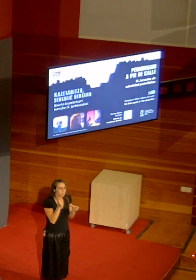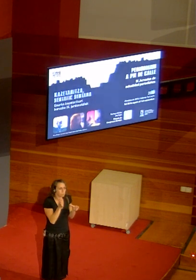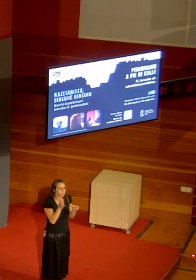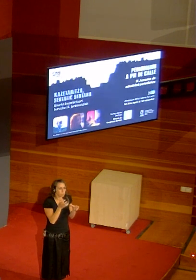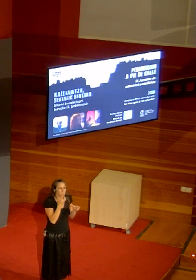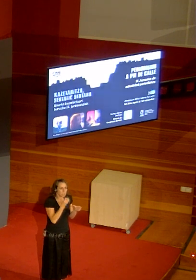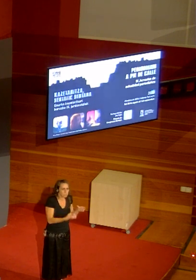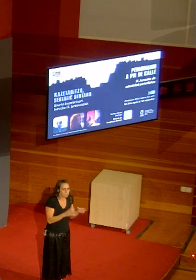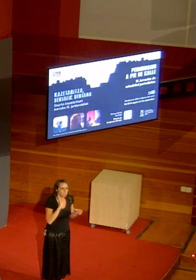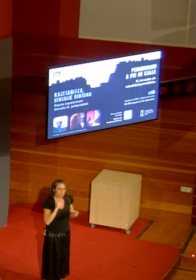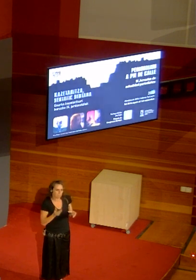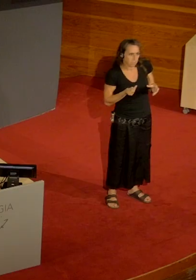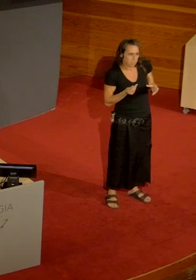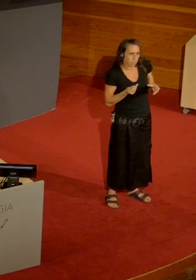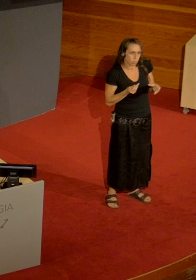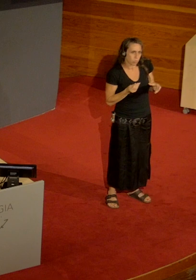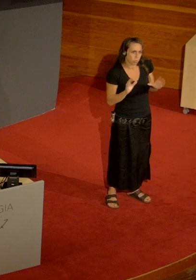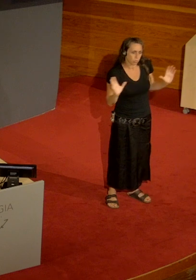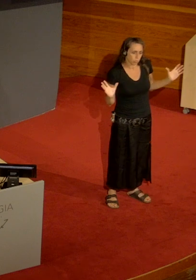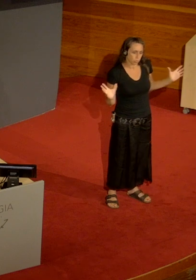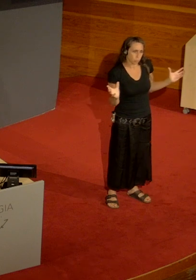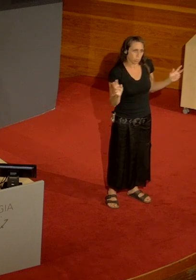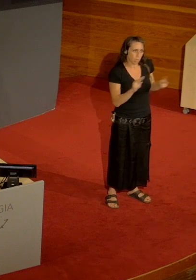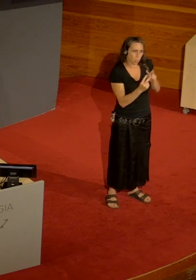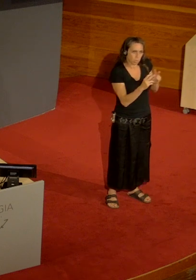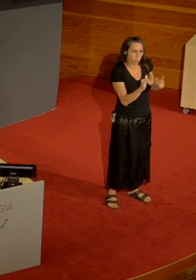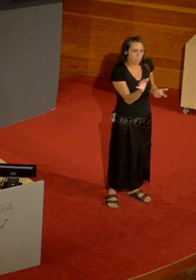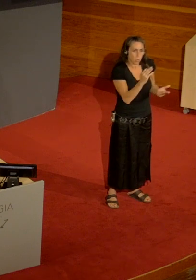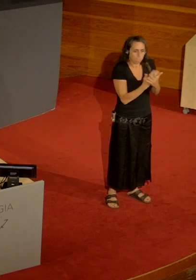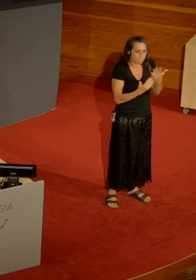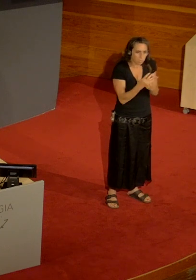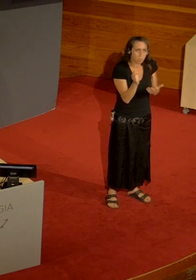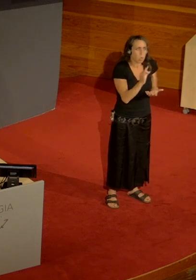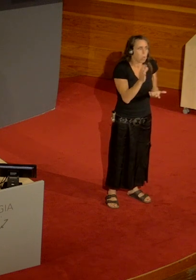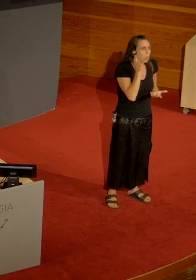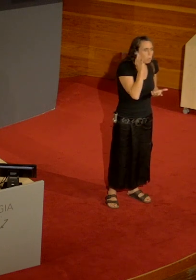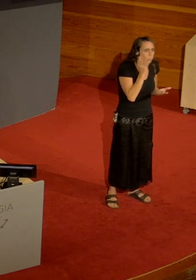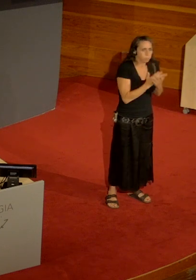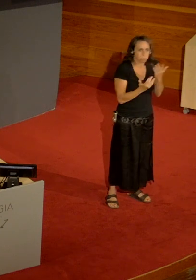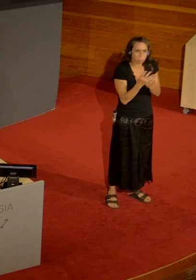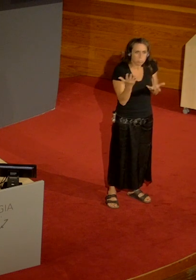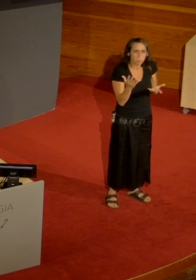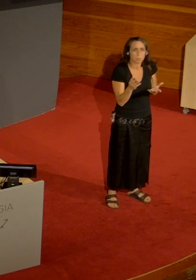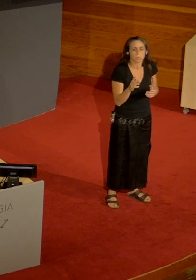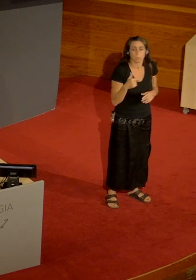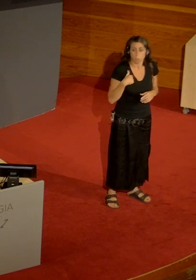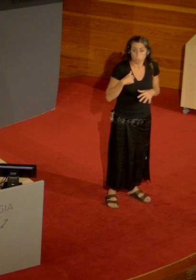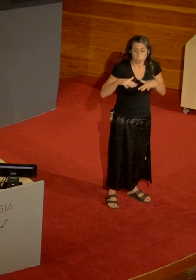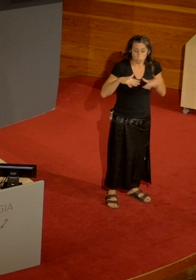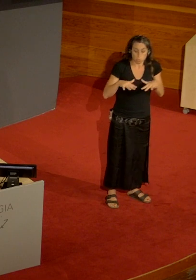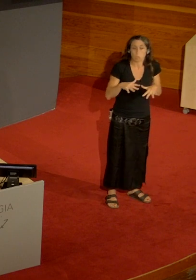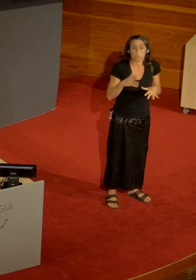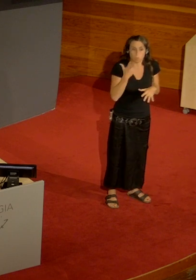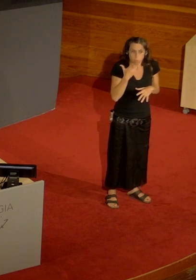israelíes palestinos o de mujeres o mixtos Yo conozco una iniciativa que es madres por la paz que sí son mujeres